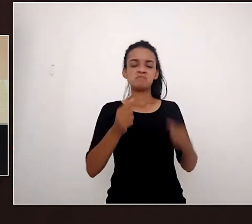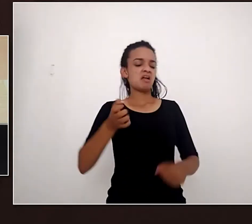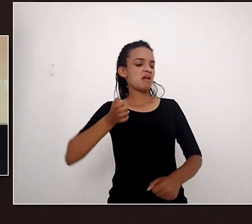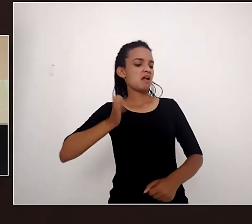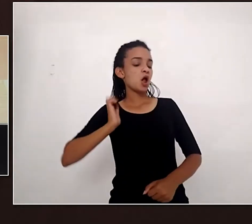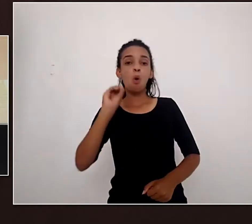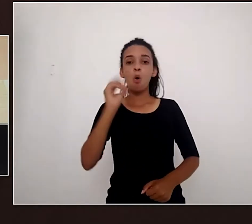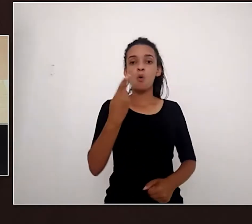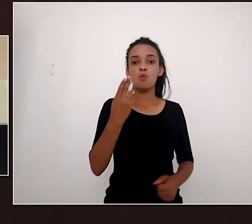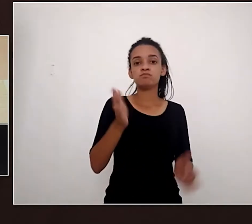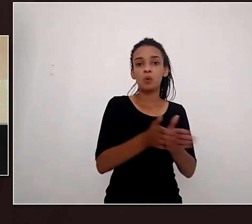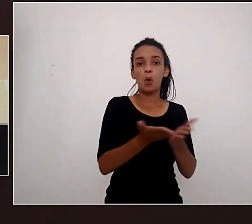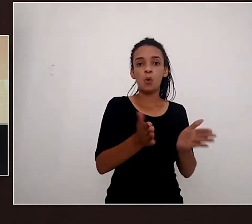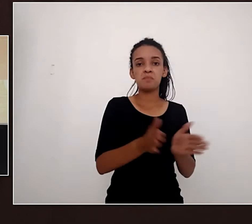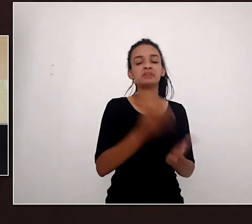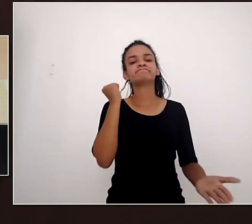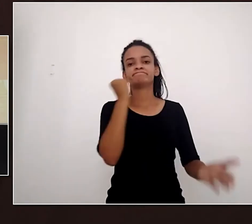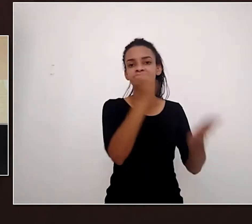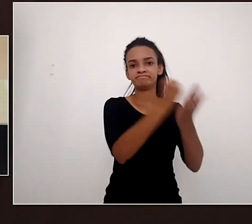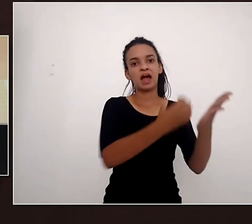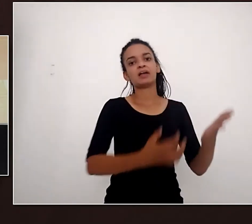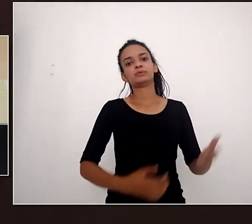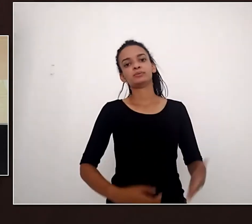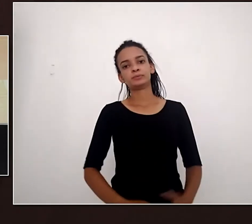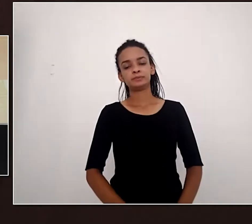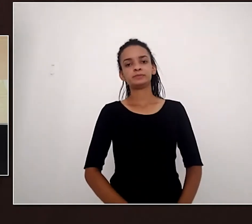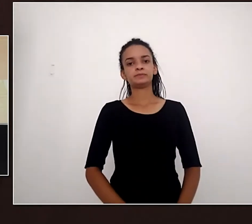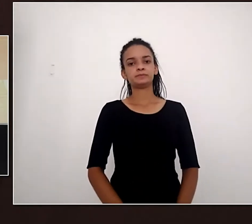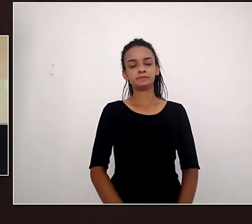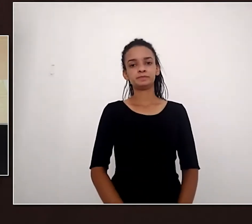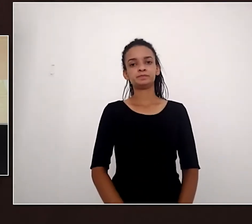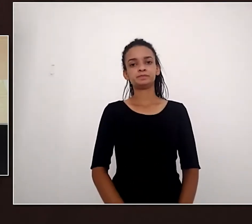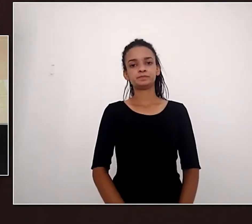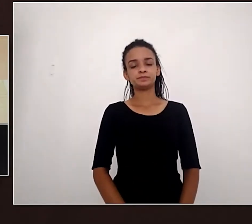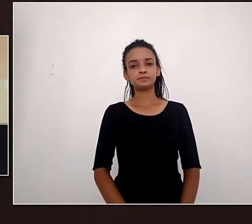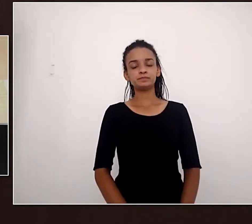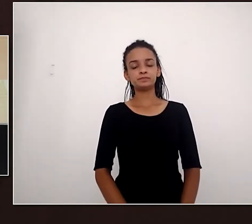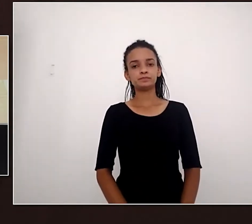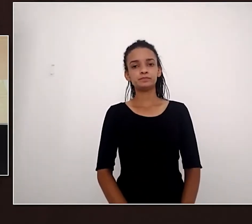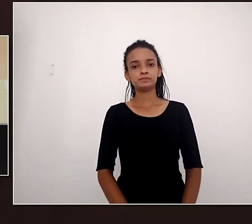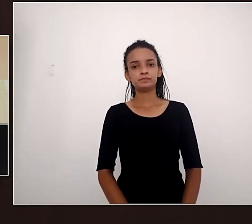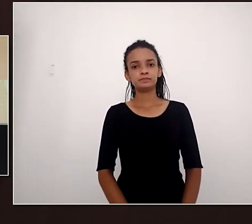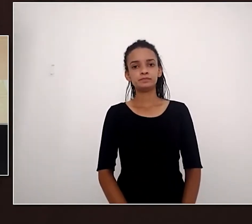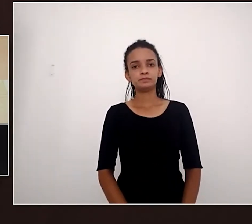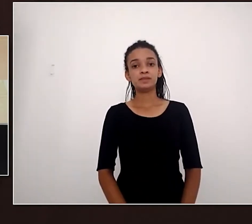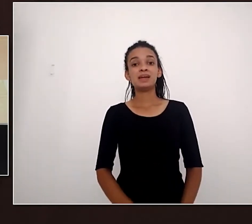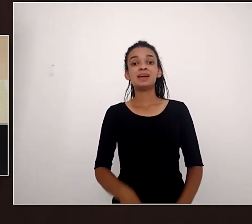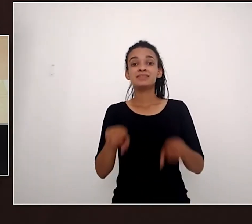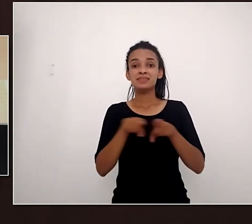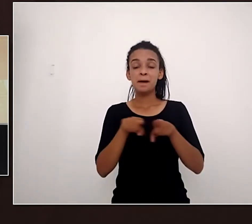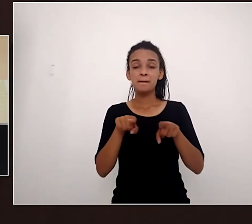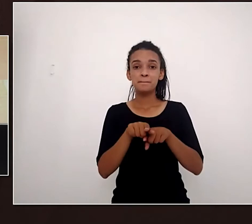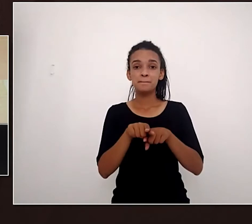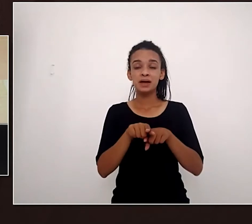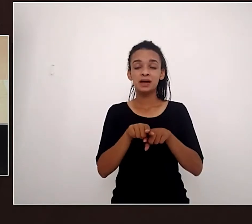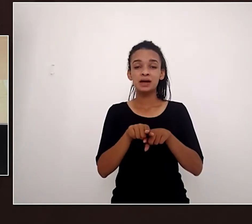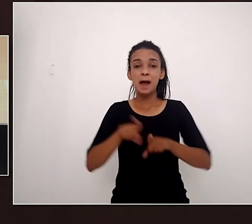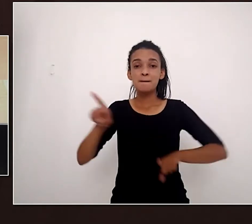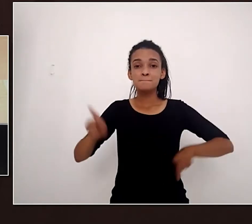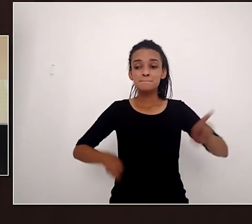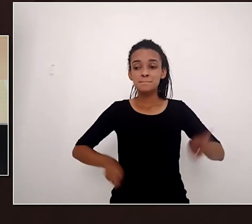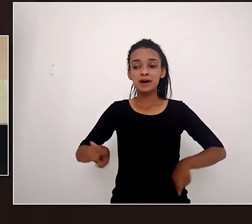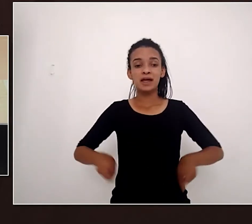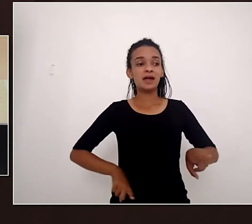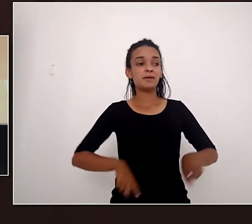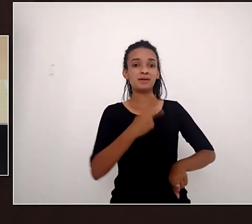que abraçaram a fé. E a sua própria sobrinha e primo foram vítimas da sua crueldade por